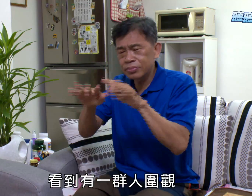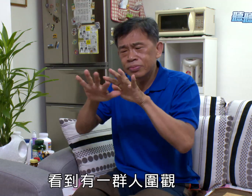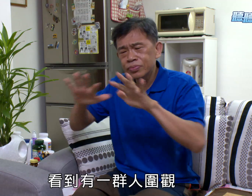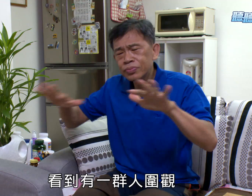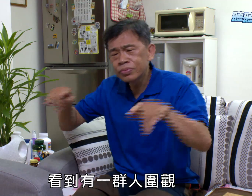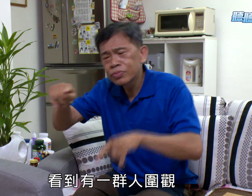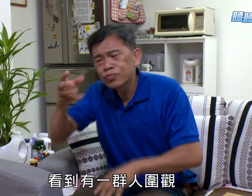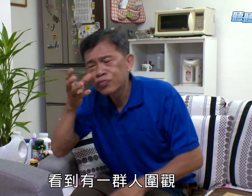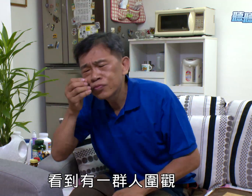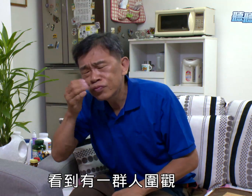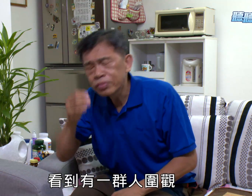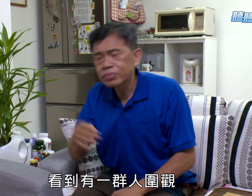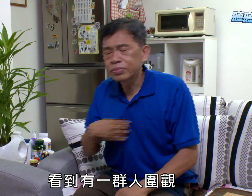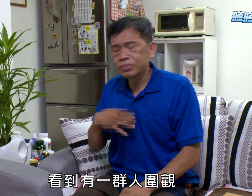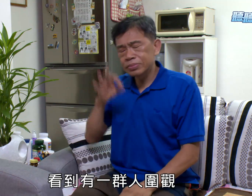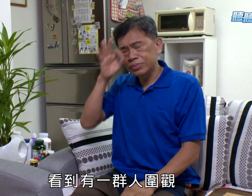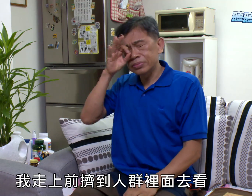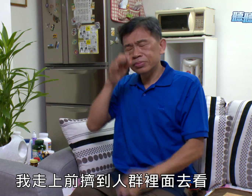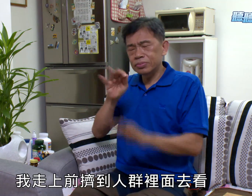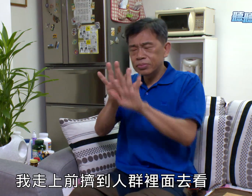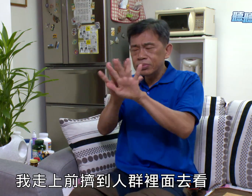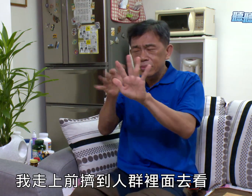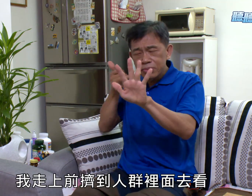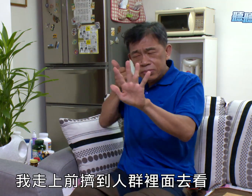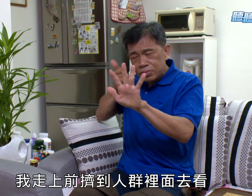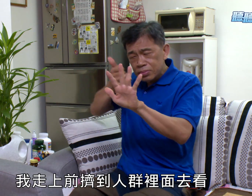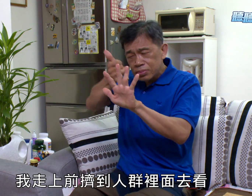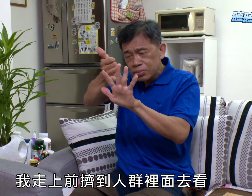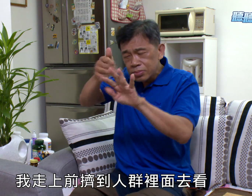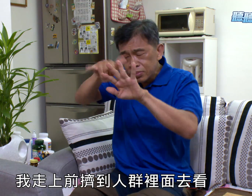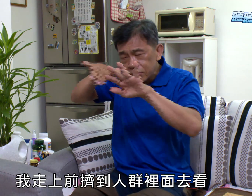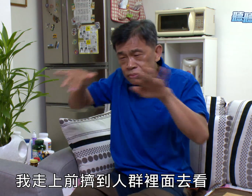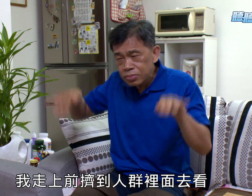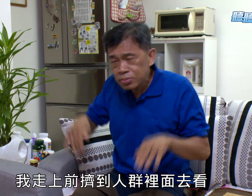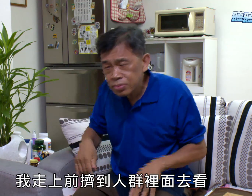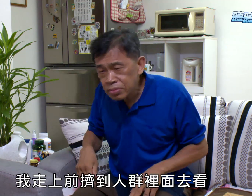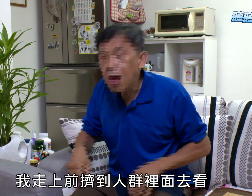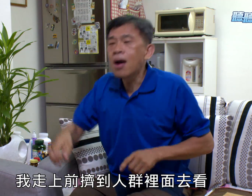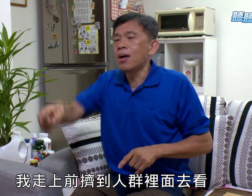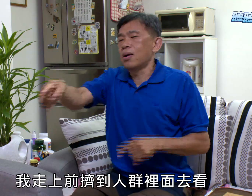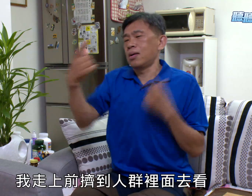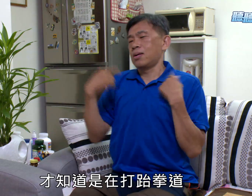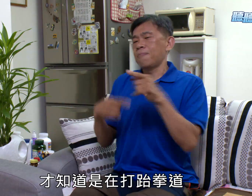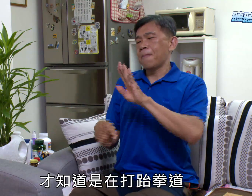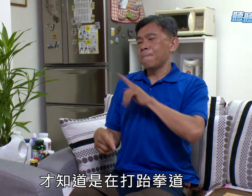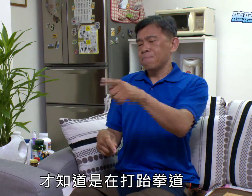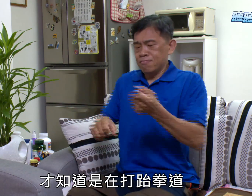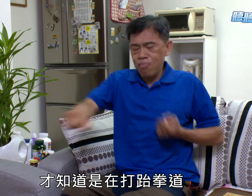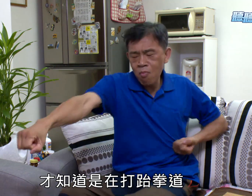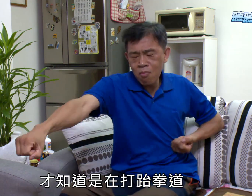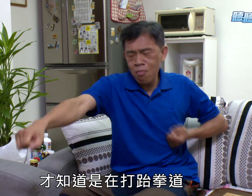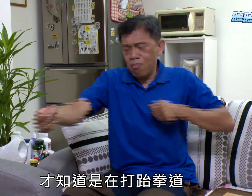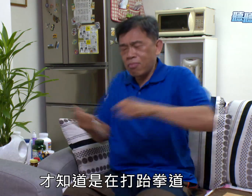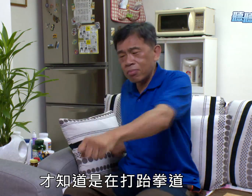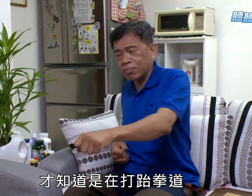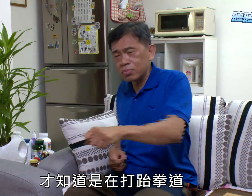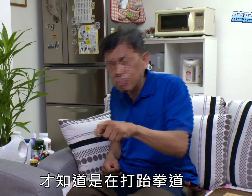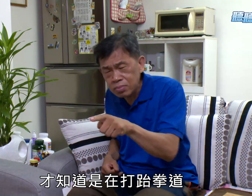到有一群人围观呢，我走上前呢，挤到人群里面去看，哎呀，才知道是在打跆拳道。